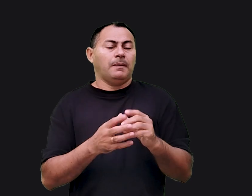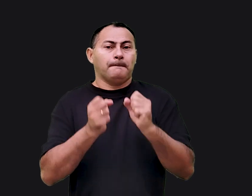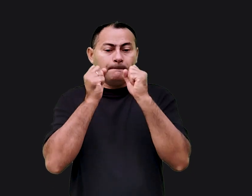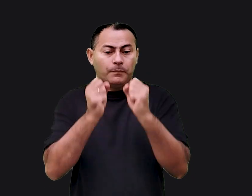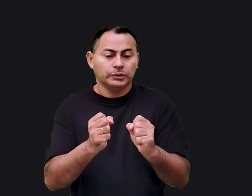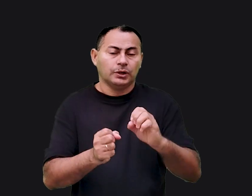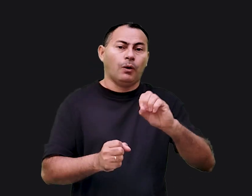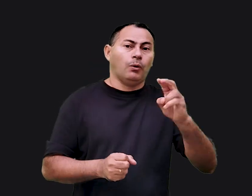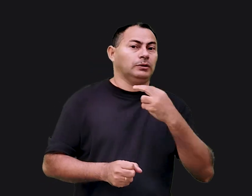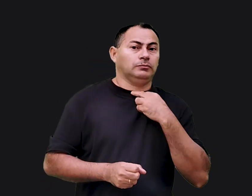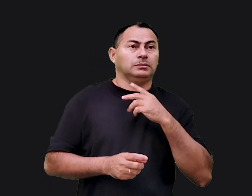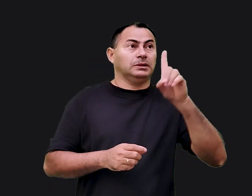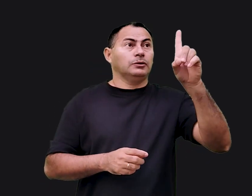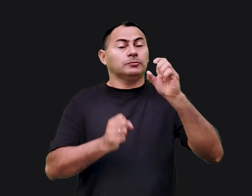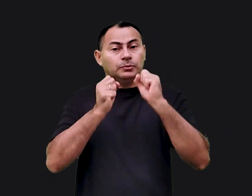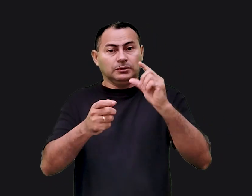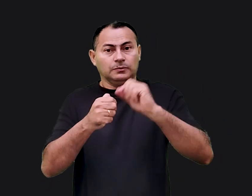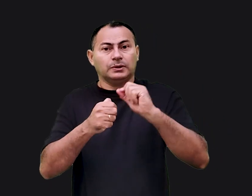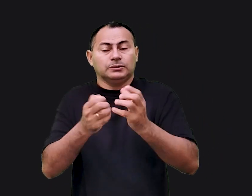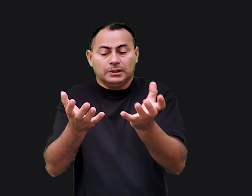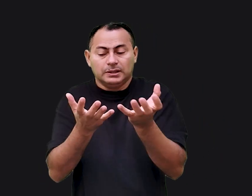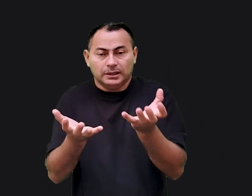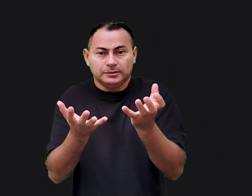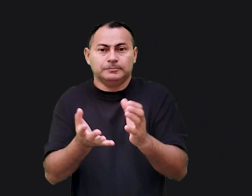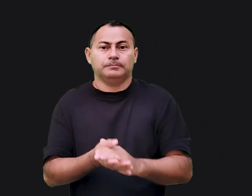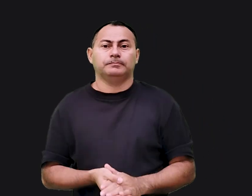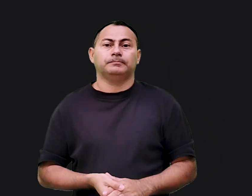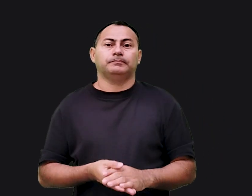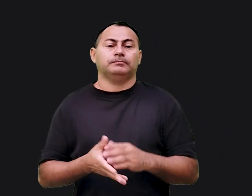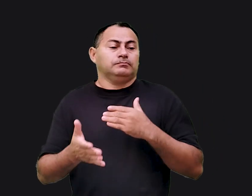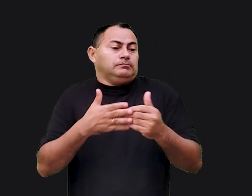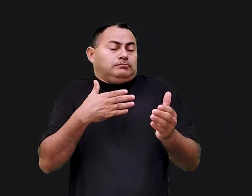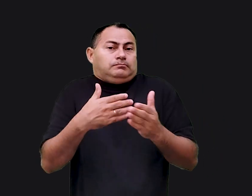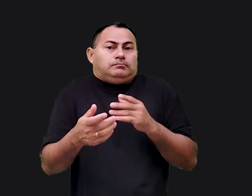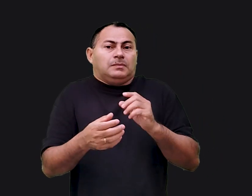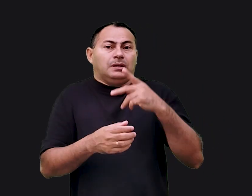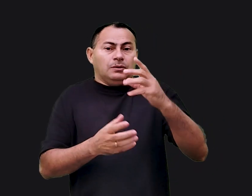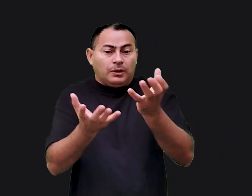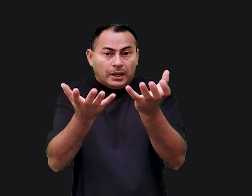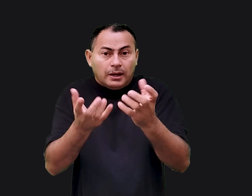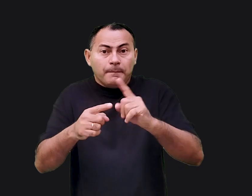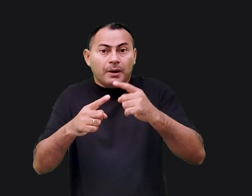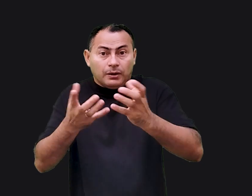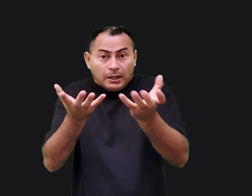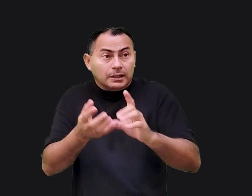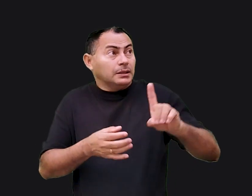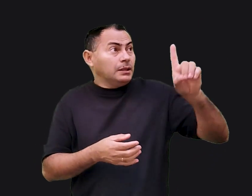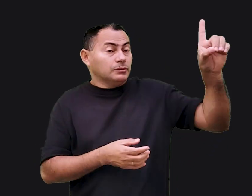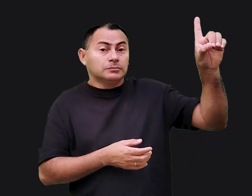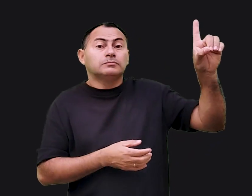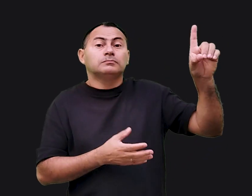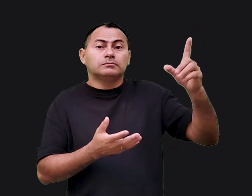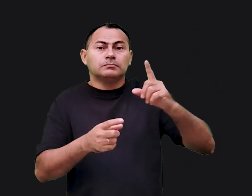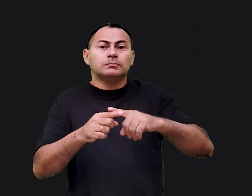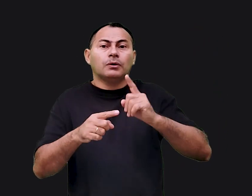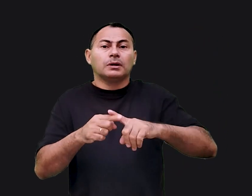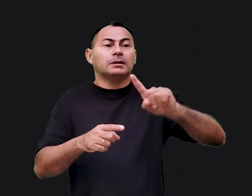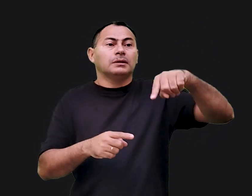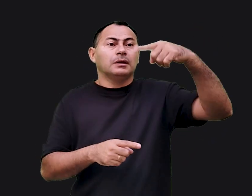se ele podia ou não porque Deus podia fazer o que quisesse não importava o seu querer mas o querer de Deus porque depois